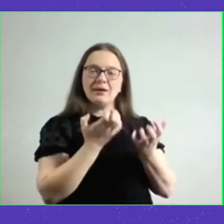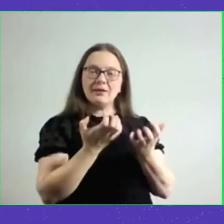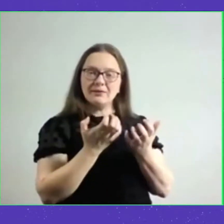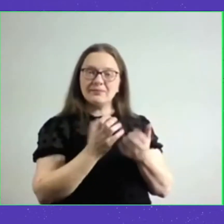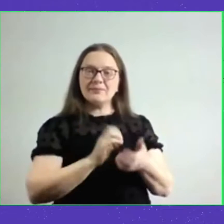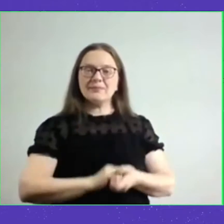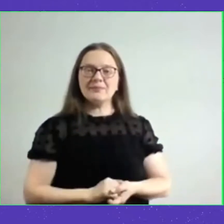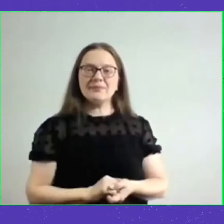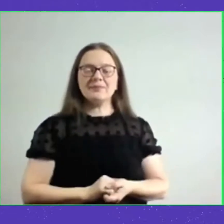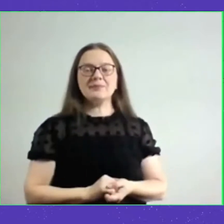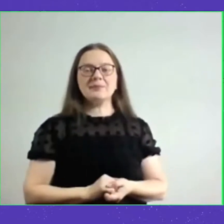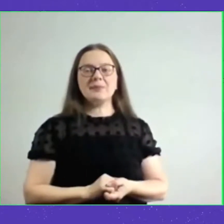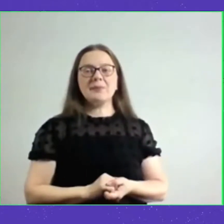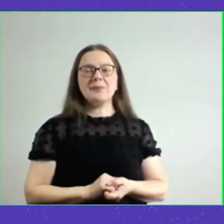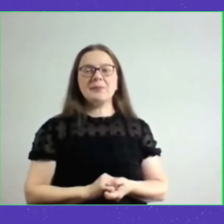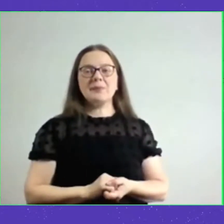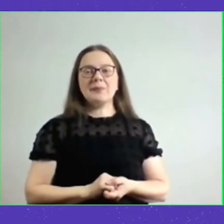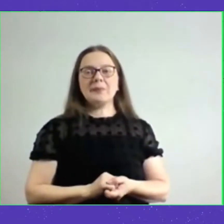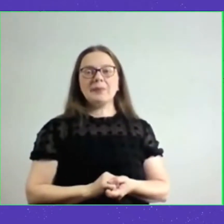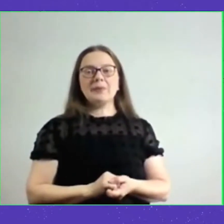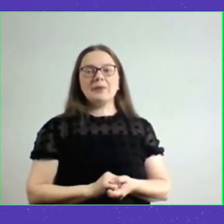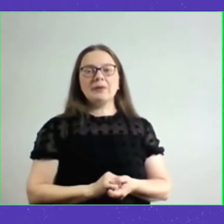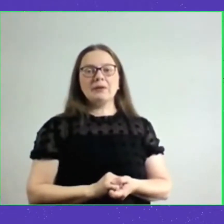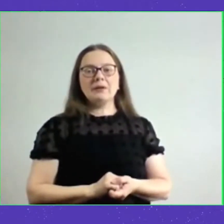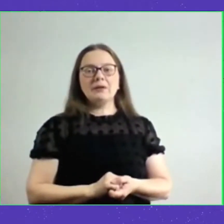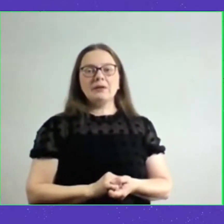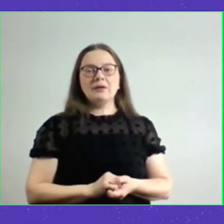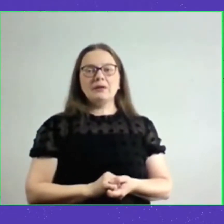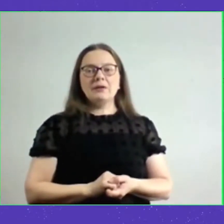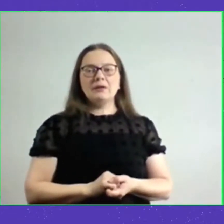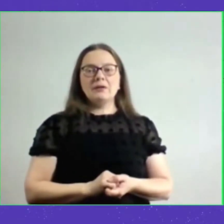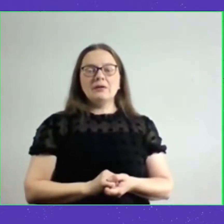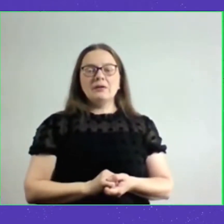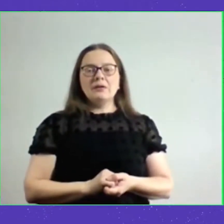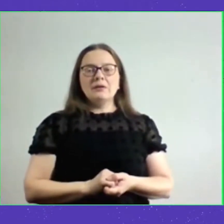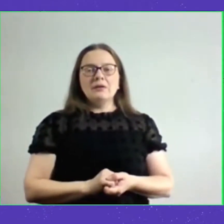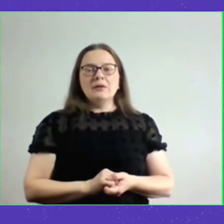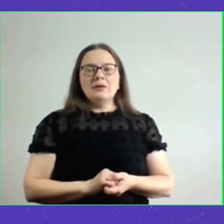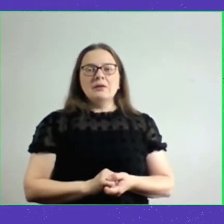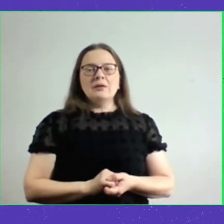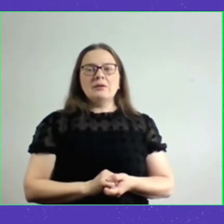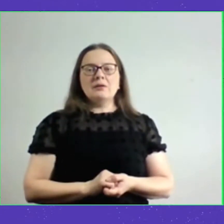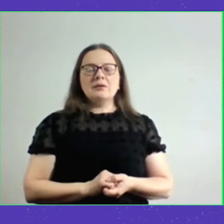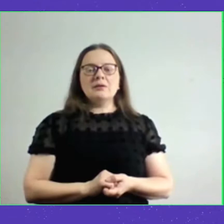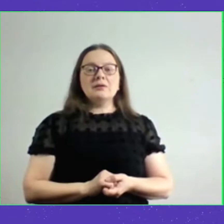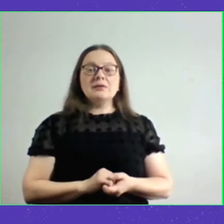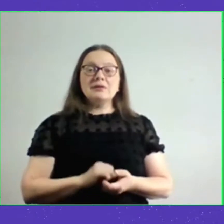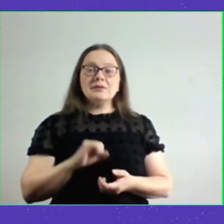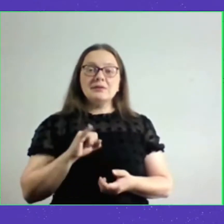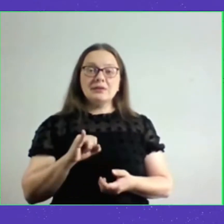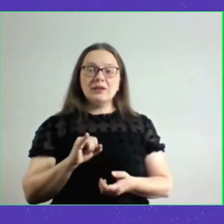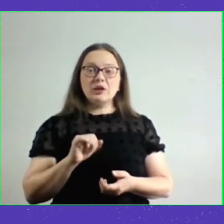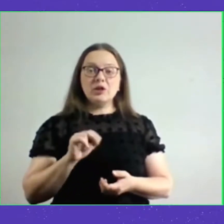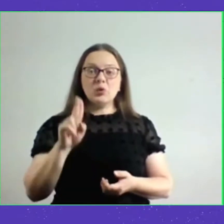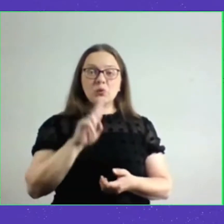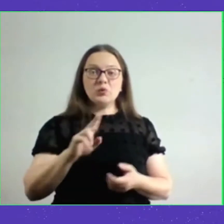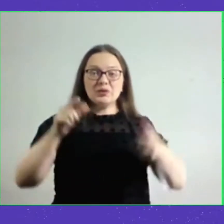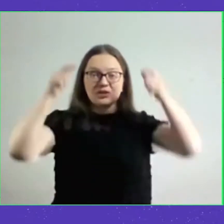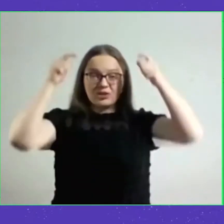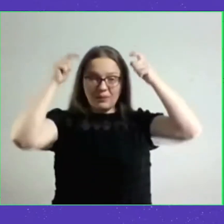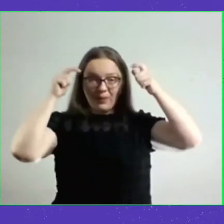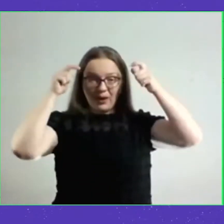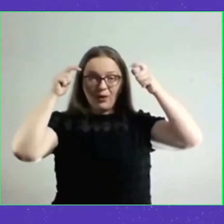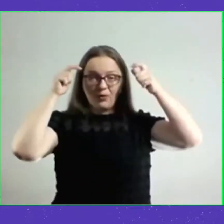As pessoas, se estão de chapéu, homem, né? Tira o chapéu. Tem gente que se ajoelha para você orar por